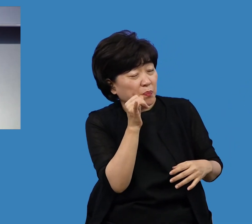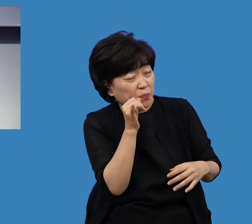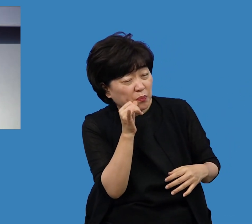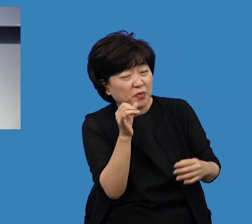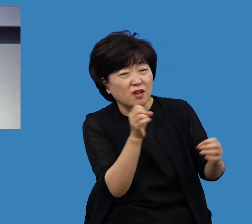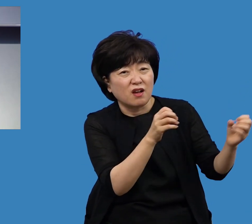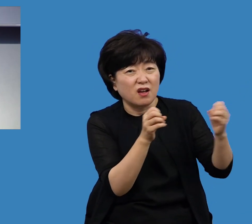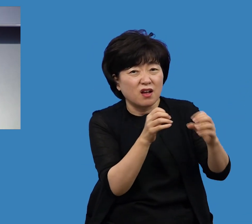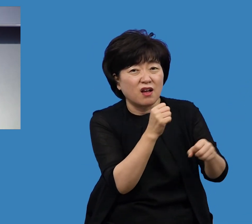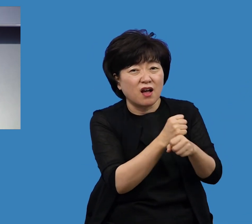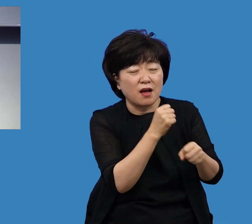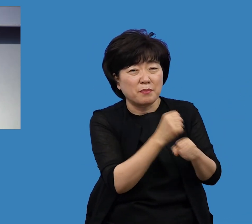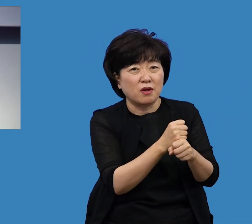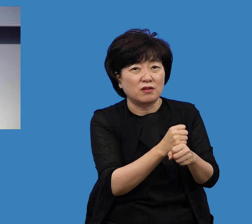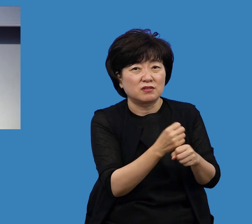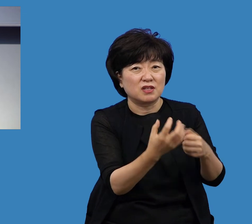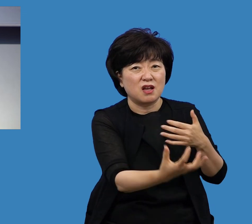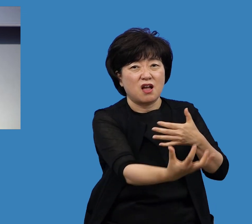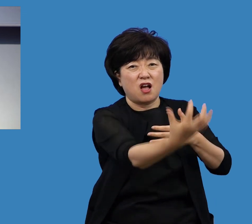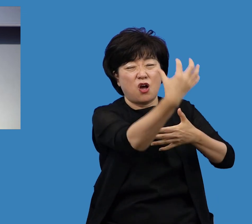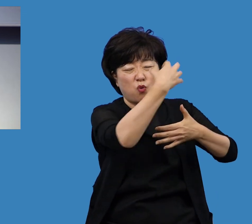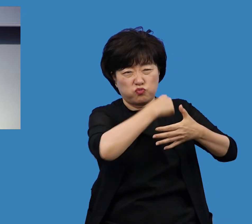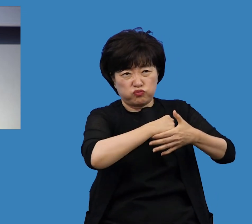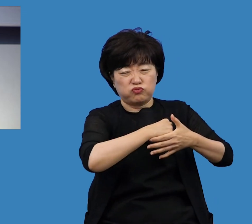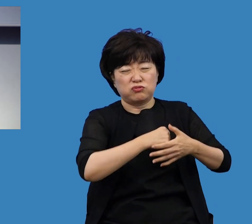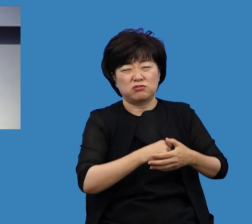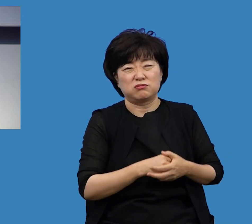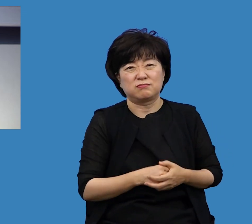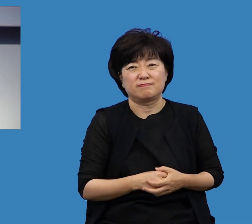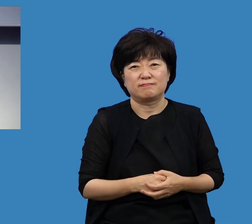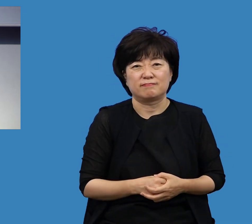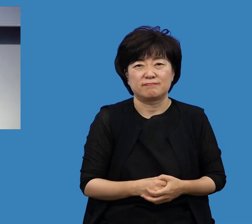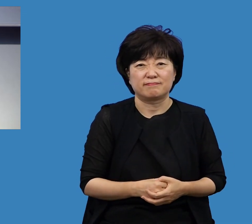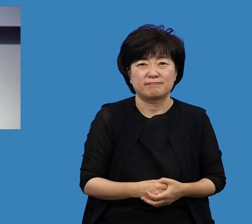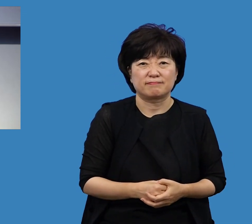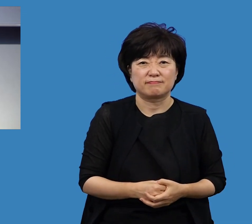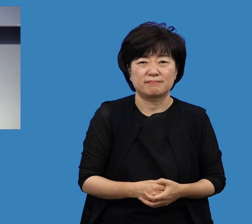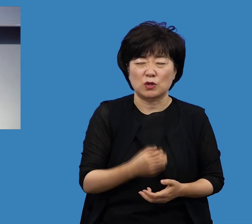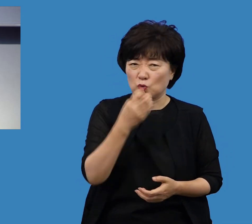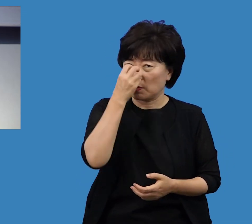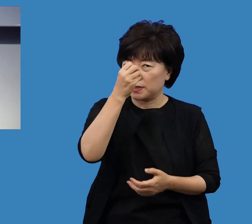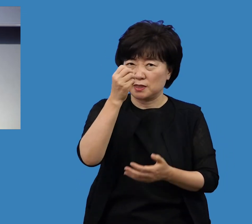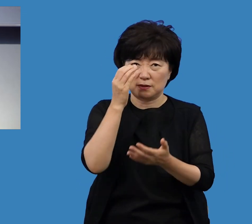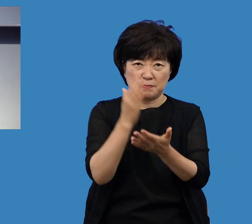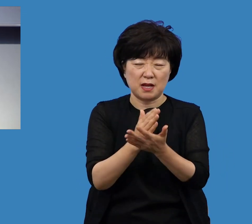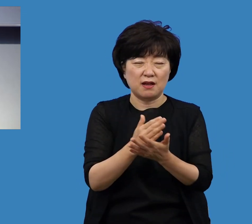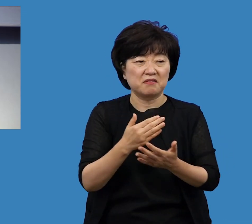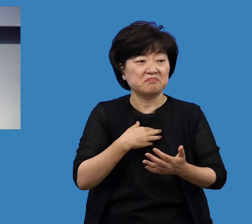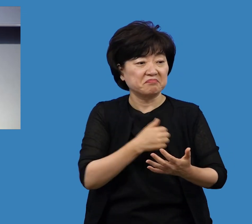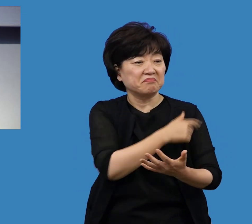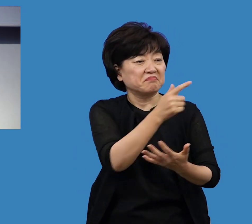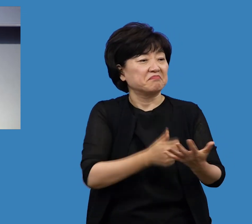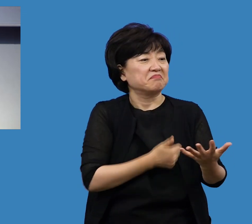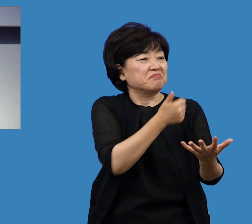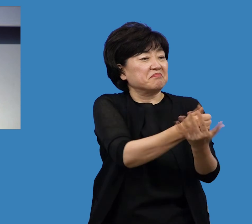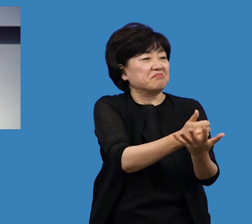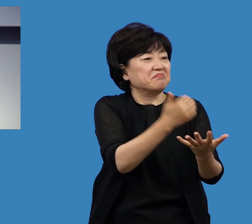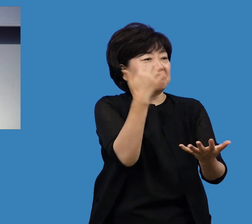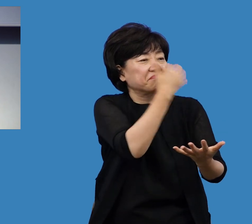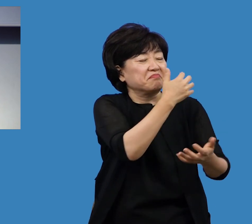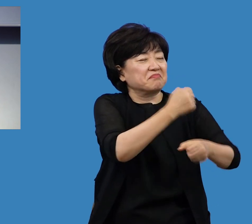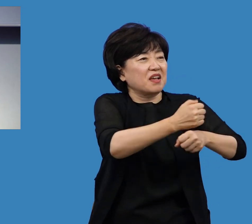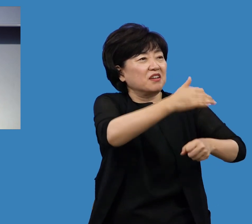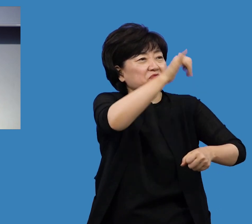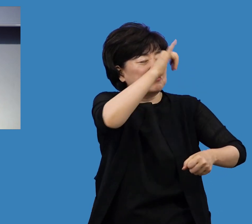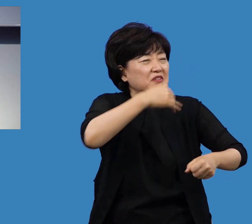교제하고 그러고 있으면요, 그 사상의 영이 훅 들어오는 거야. 교만하지 말라고. 나는 거기 들어가서도 그리스도인의 뭐를